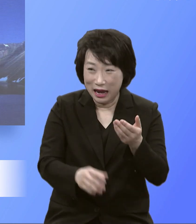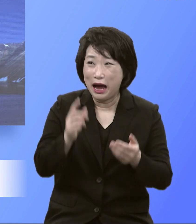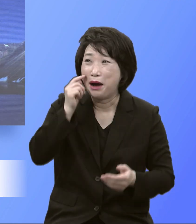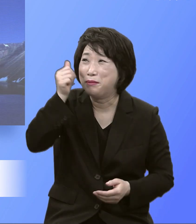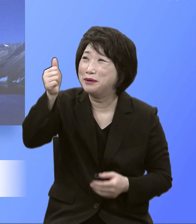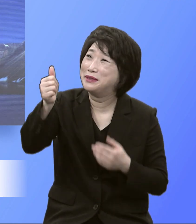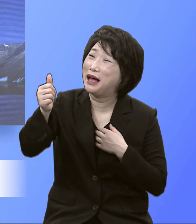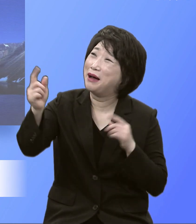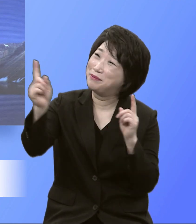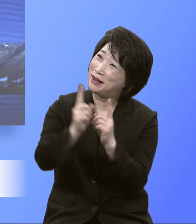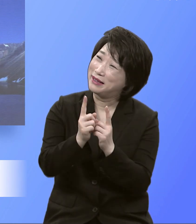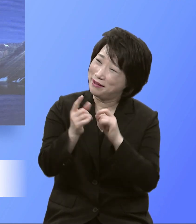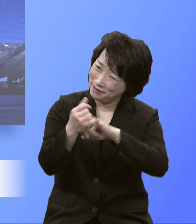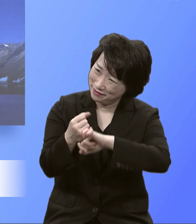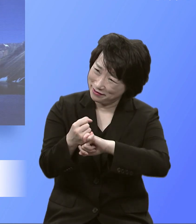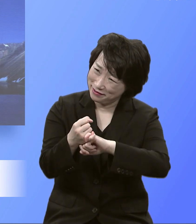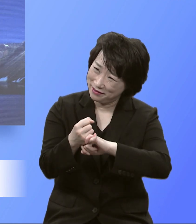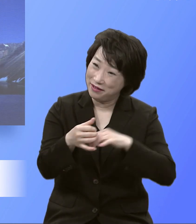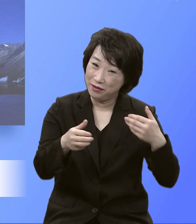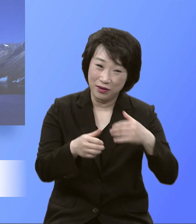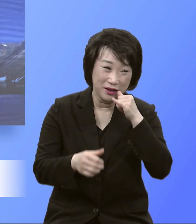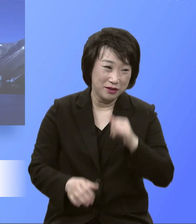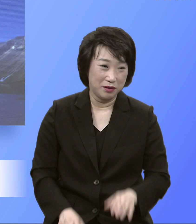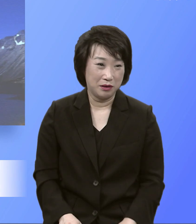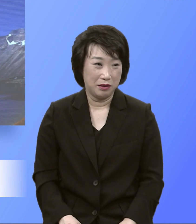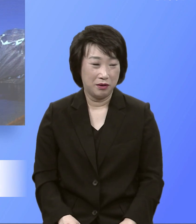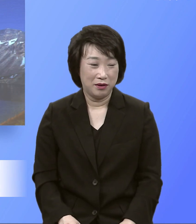아버지 만나자고 얘기를 합니다.